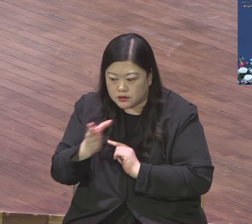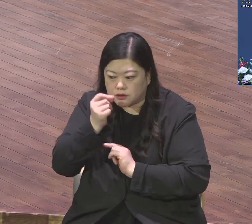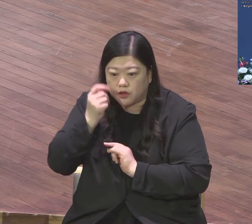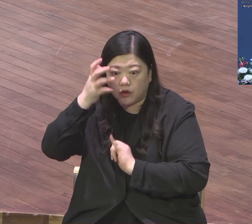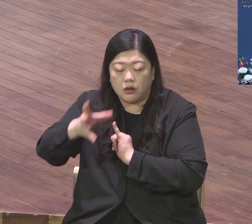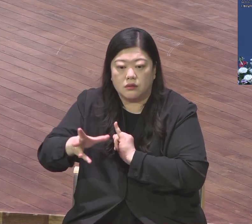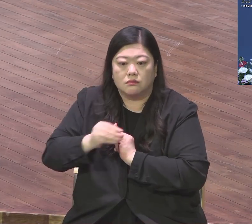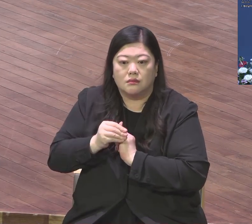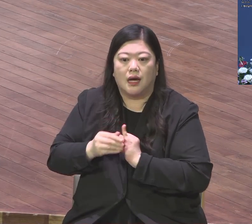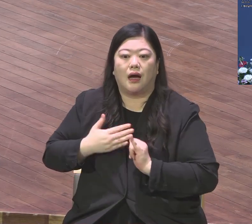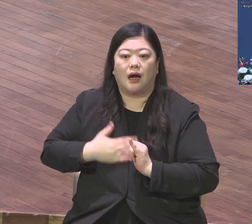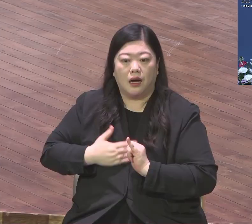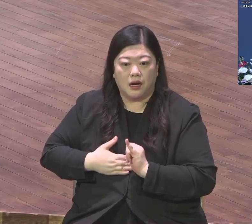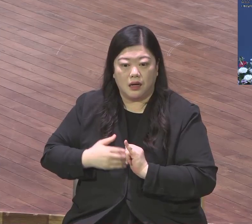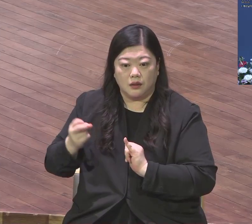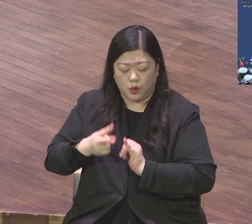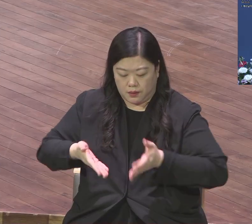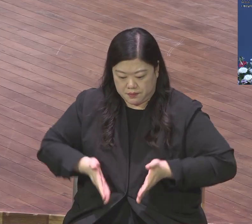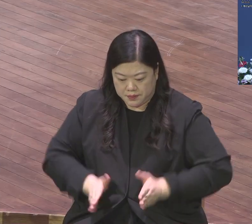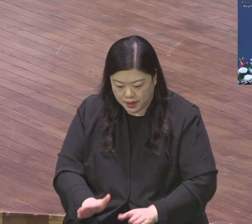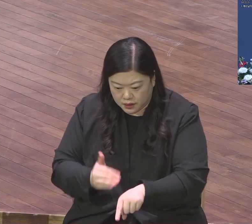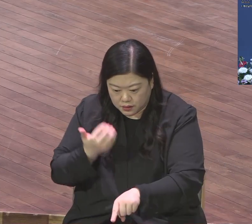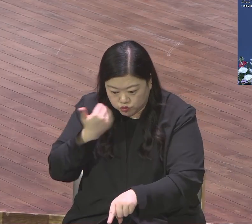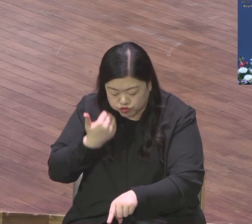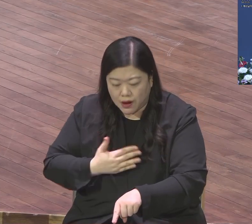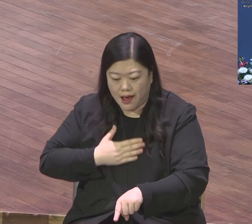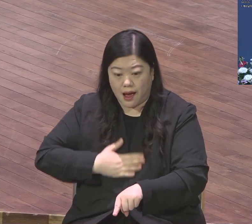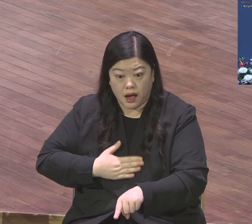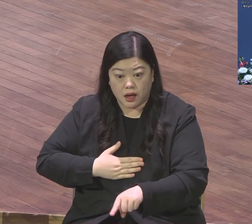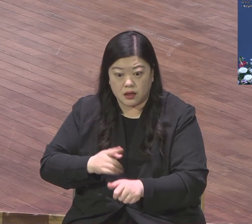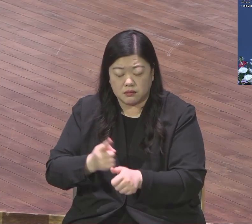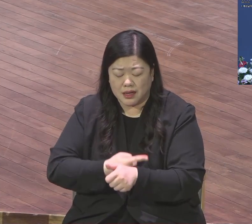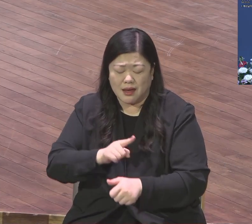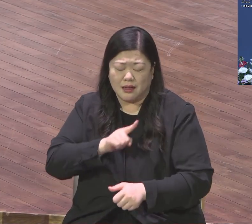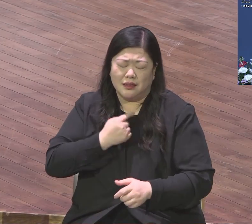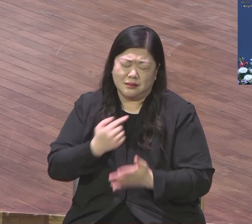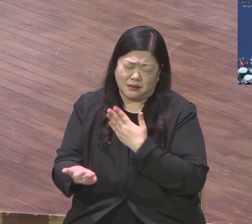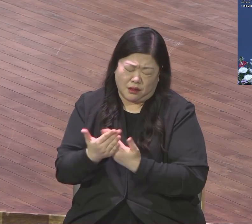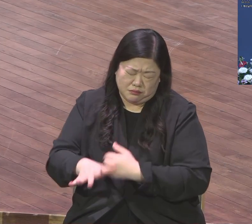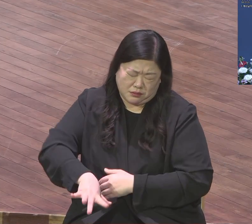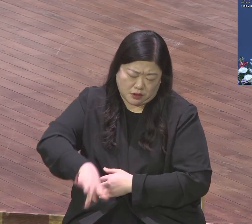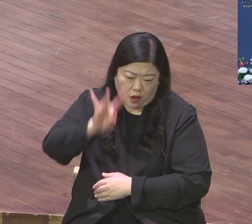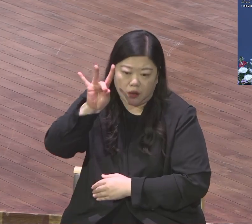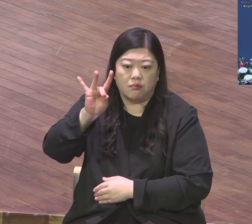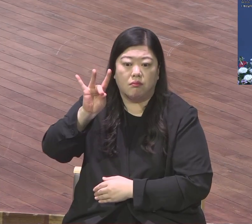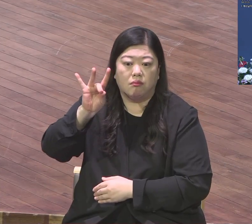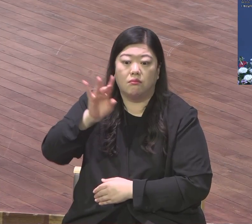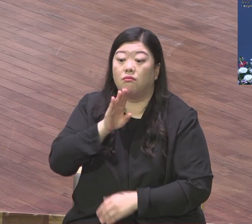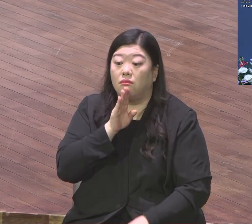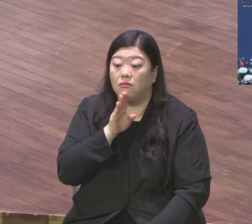통해서 참된 믿음이 어떤 것인지 볼 수 있기를 바랍니다.